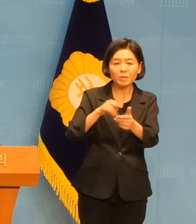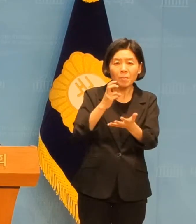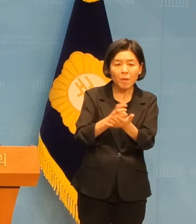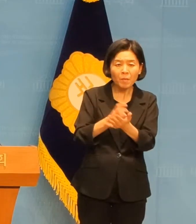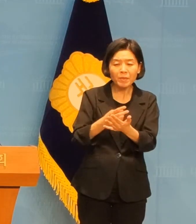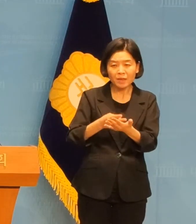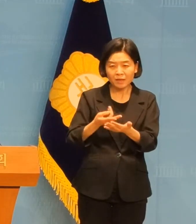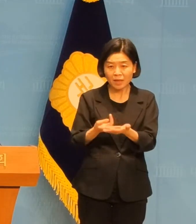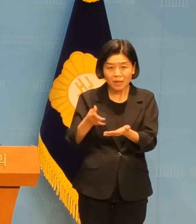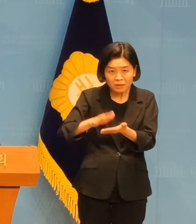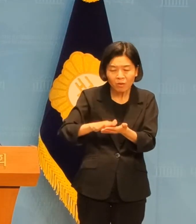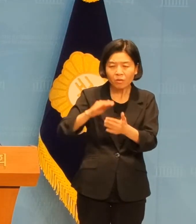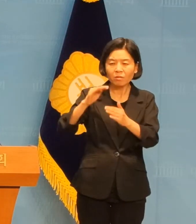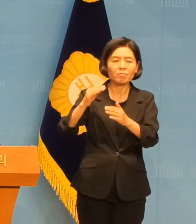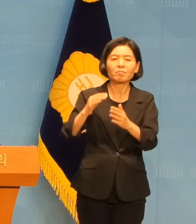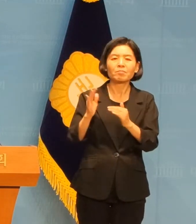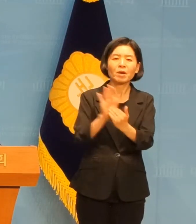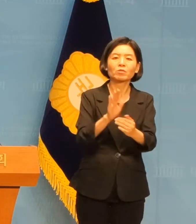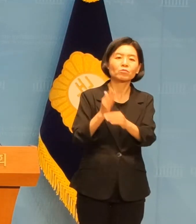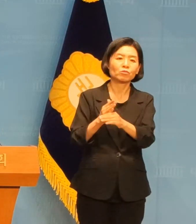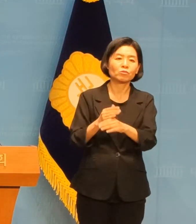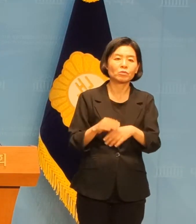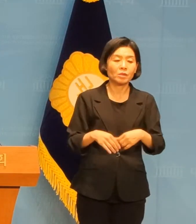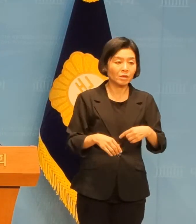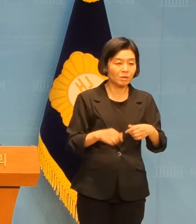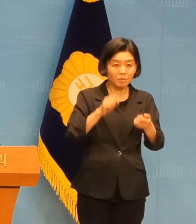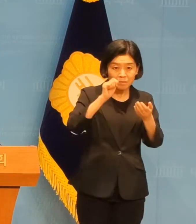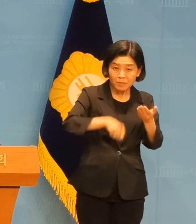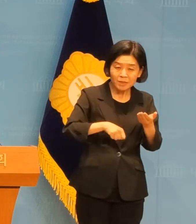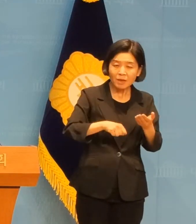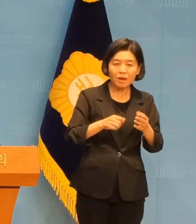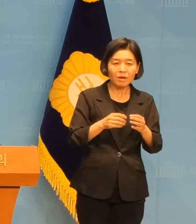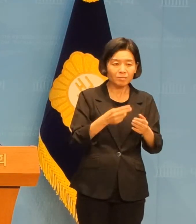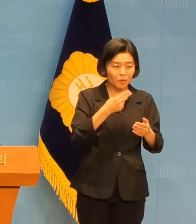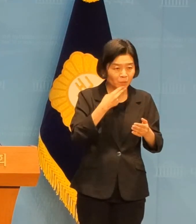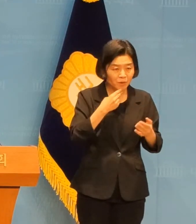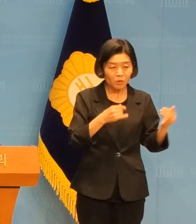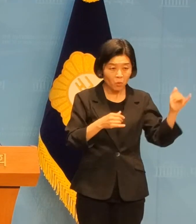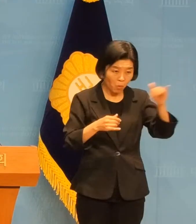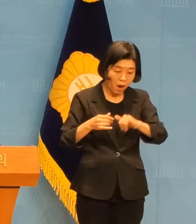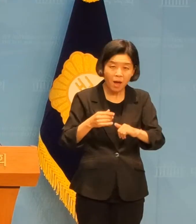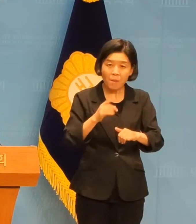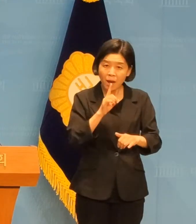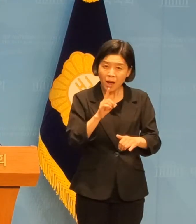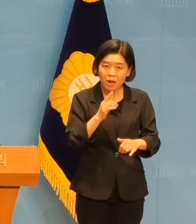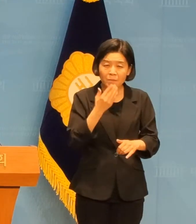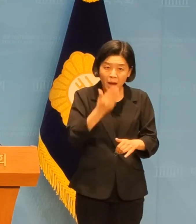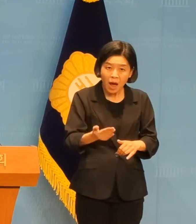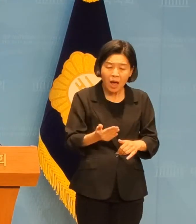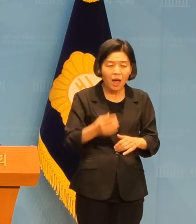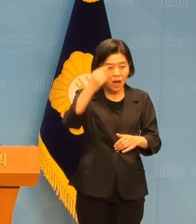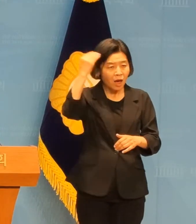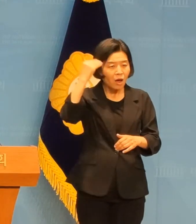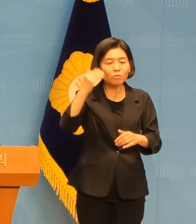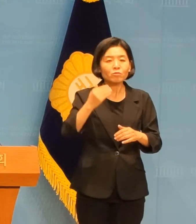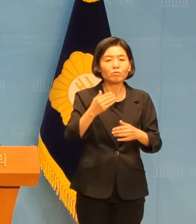있습니다. 비자까지 열어준다는 것은 대한민국을 무장해제시키는